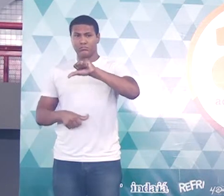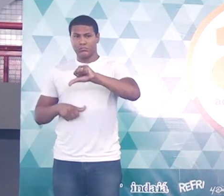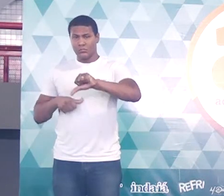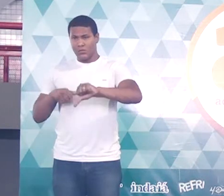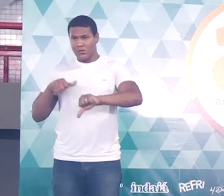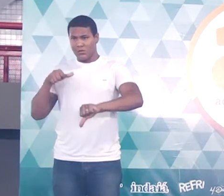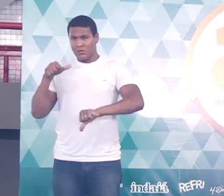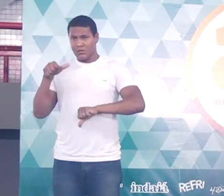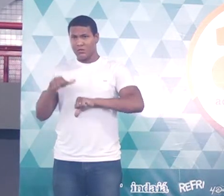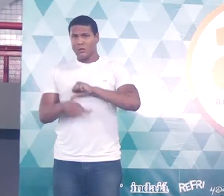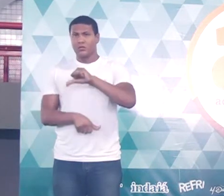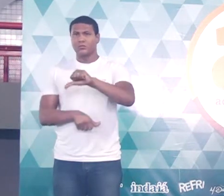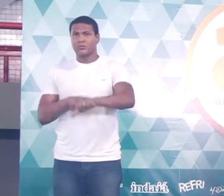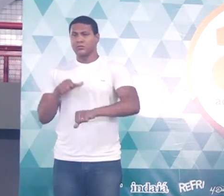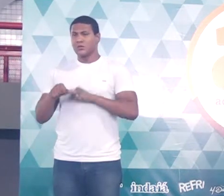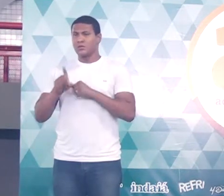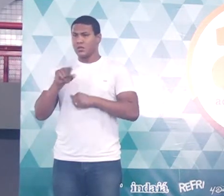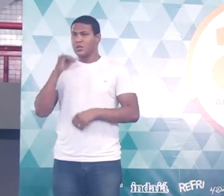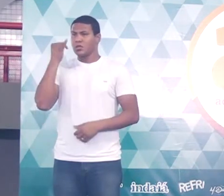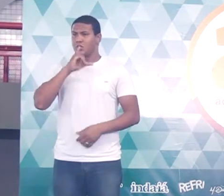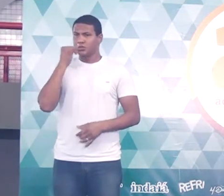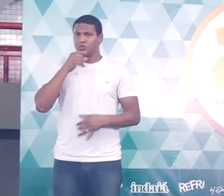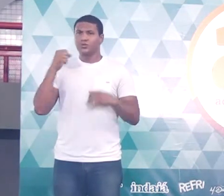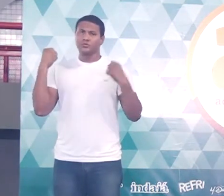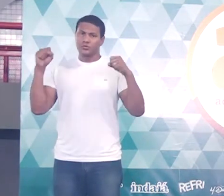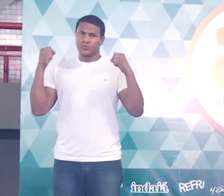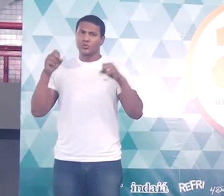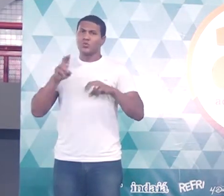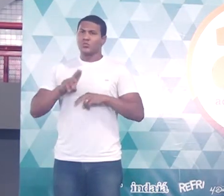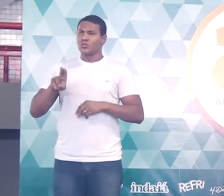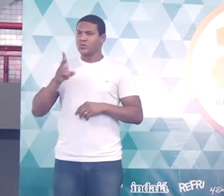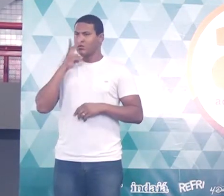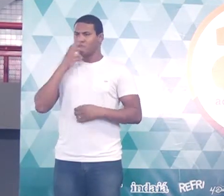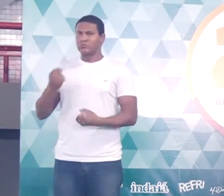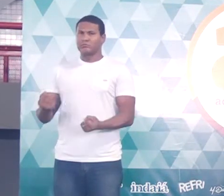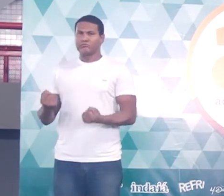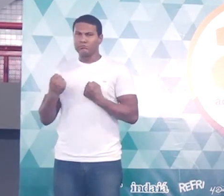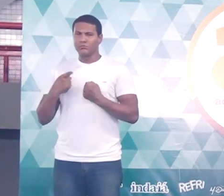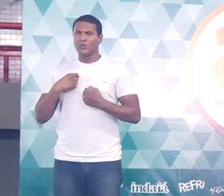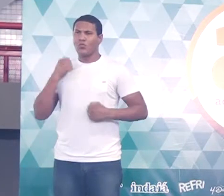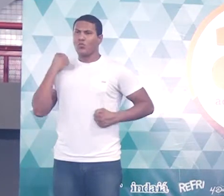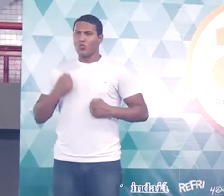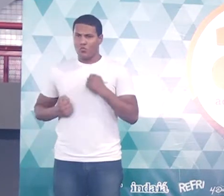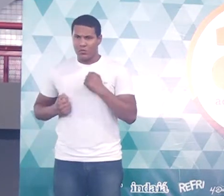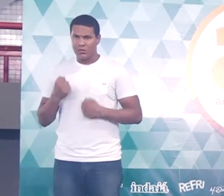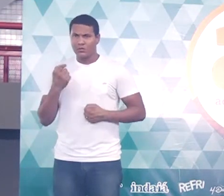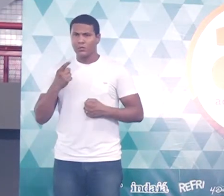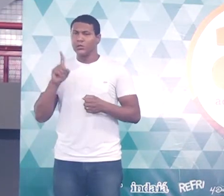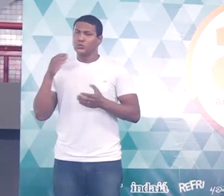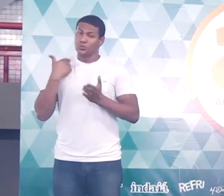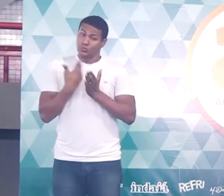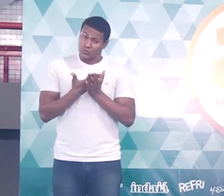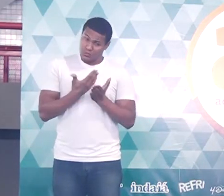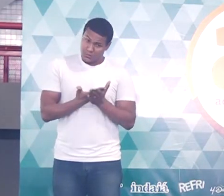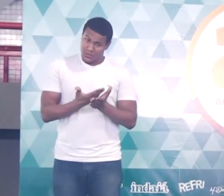está transformando em energia para ser utilizado, para você levantar os pesos, para você correr, para você